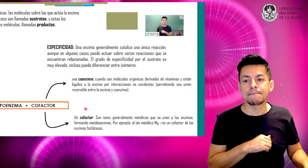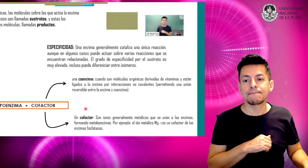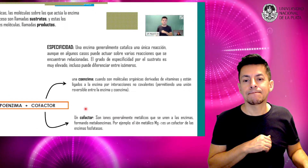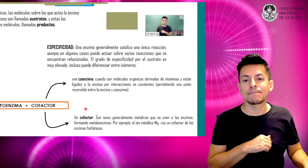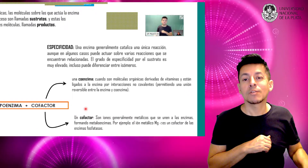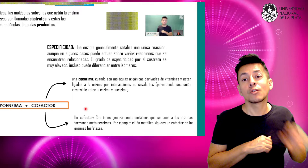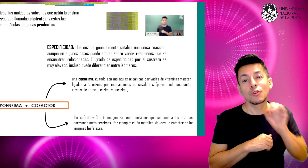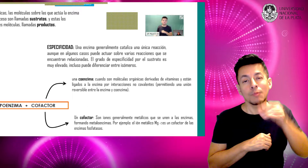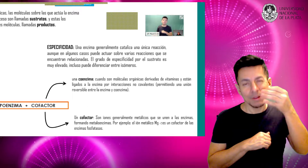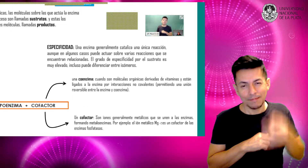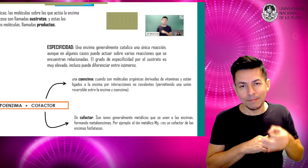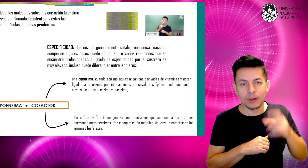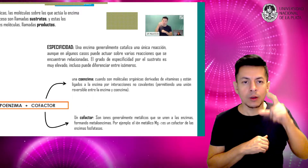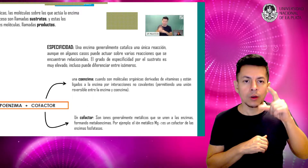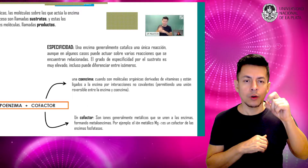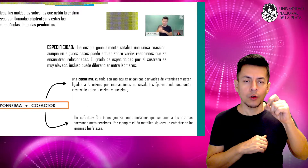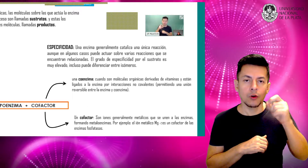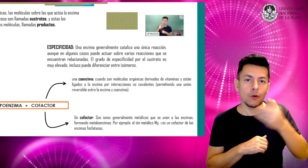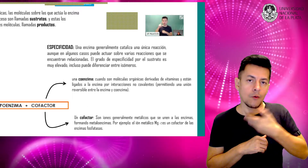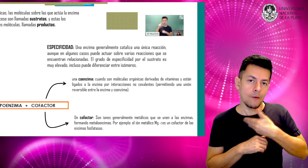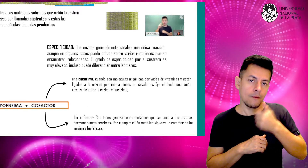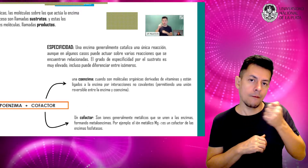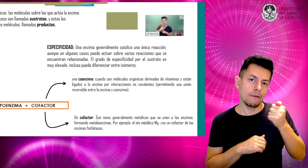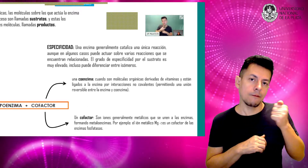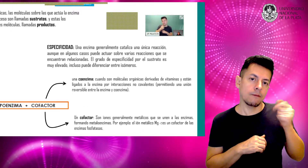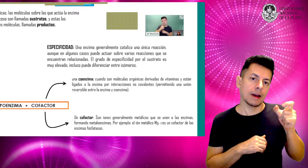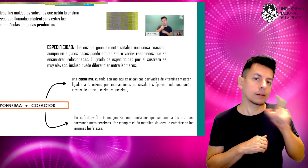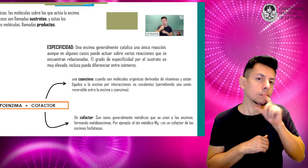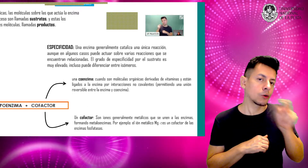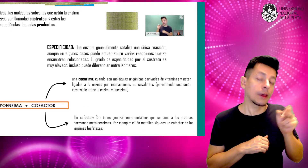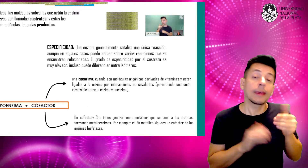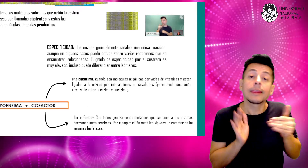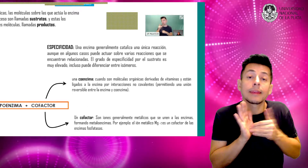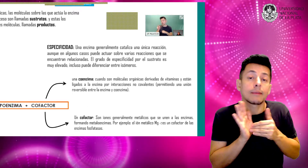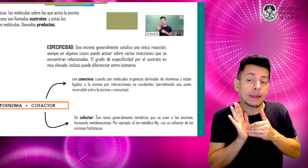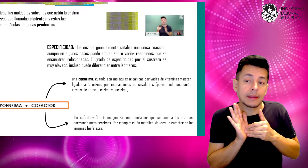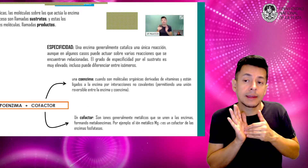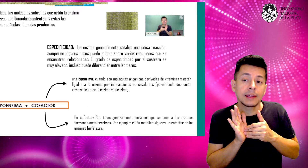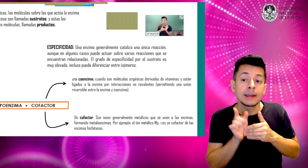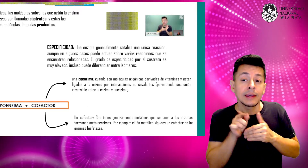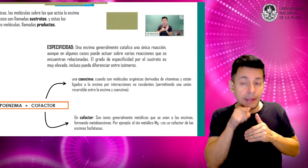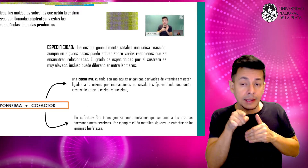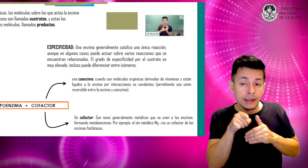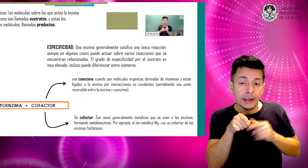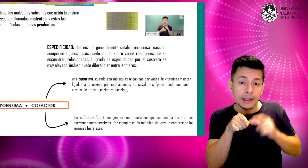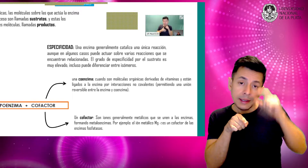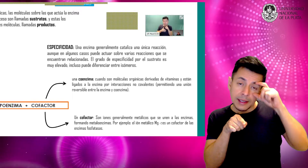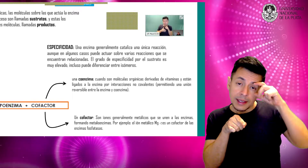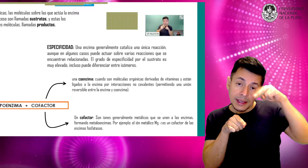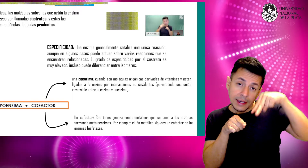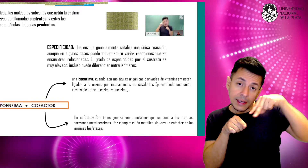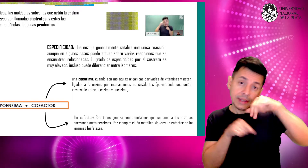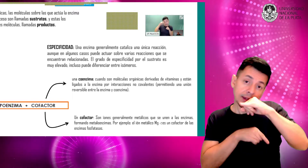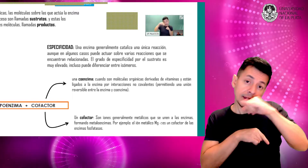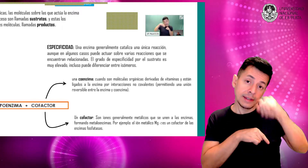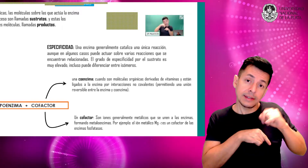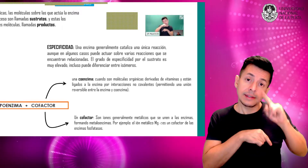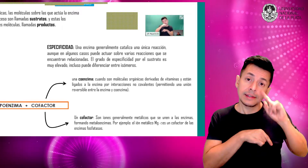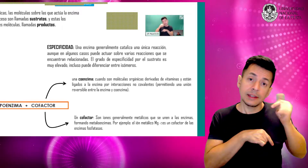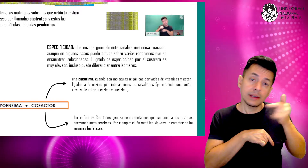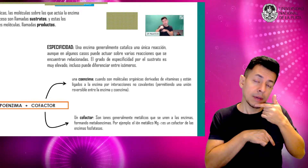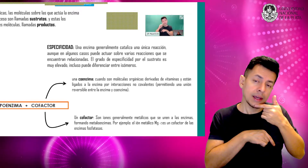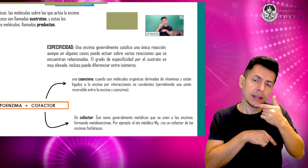Lo importante que entiendan es que las enzimas, llamadas holoenzimas, son enzimas, digamos, este tipo de enzimas necesitan un